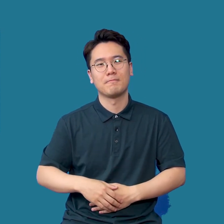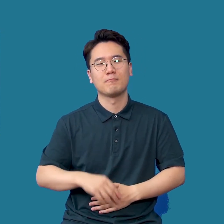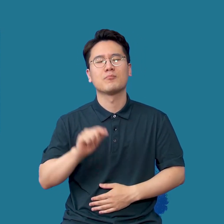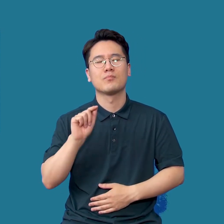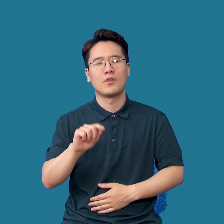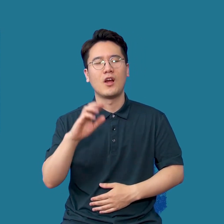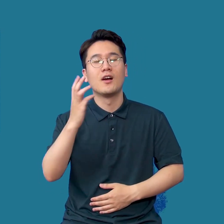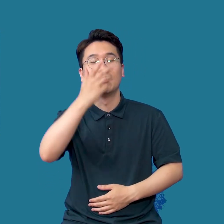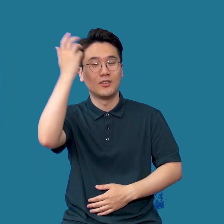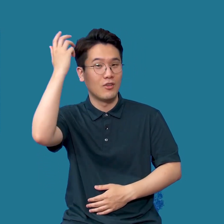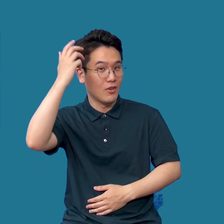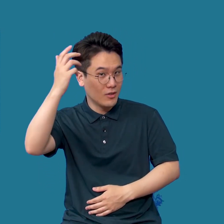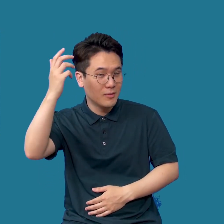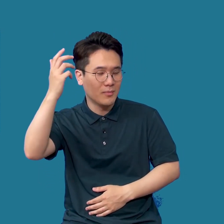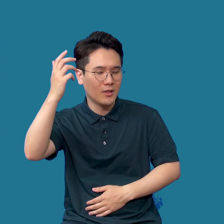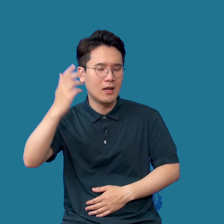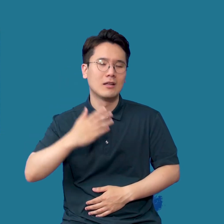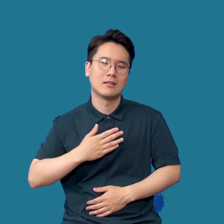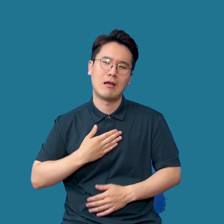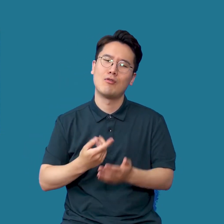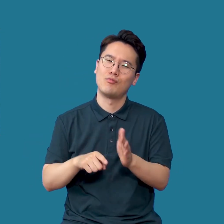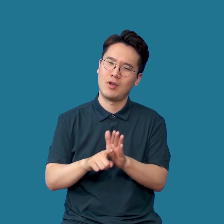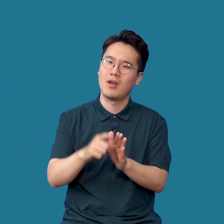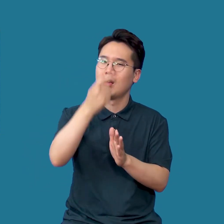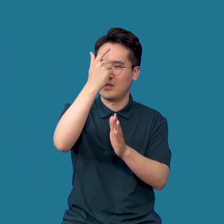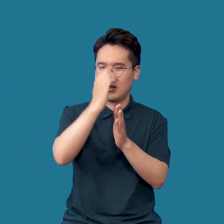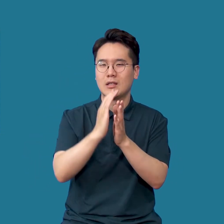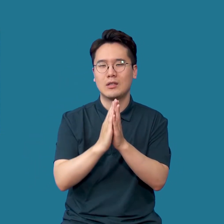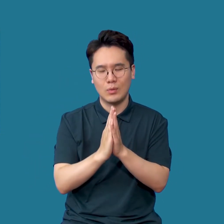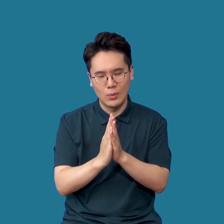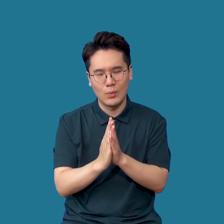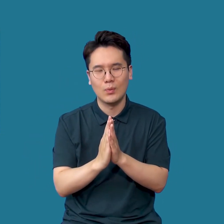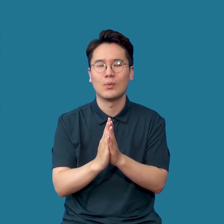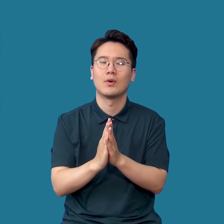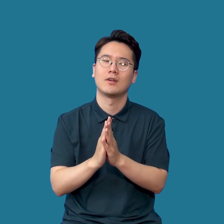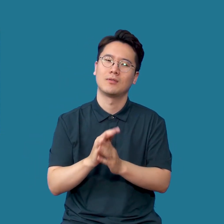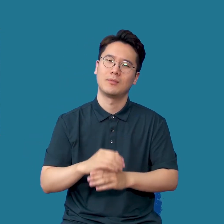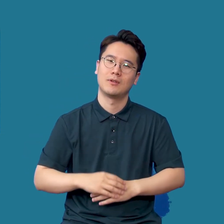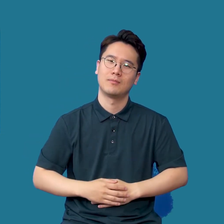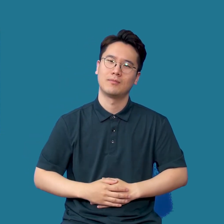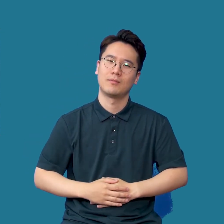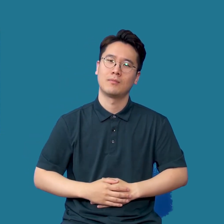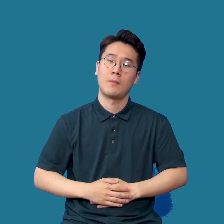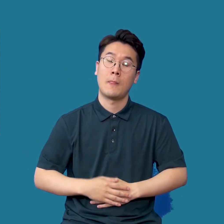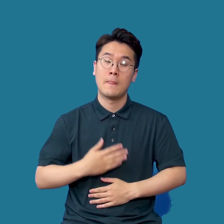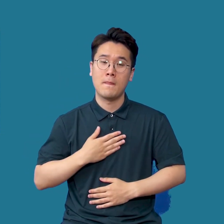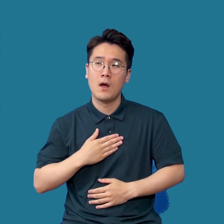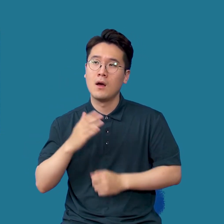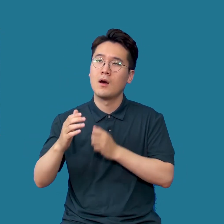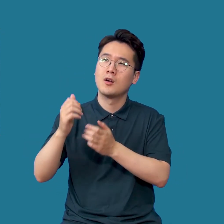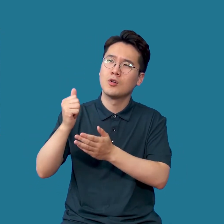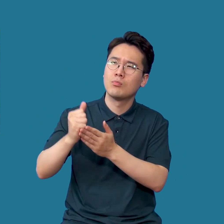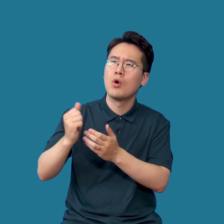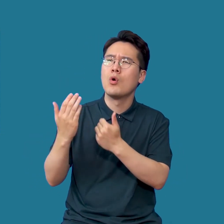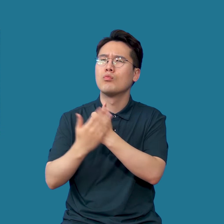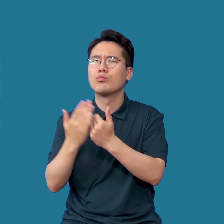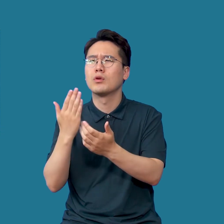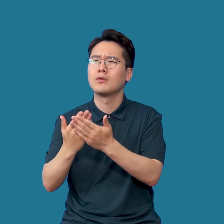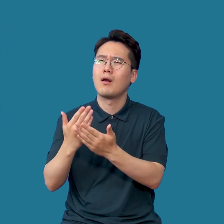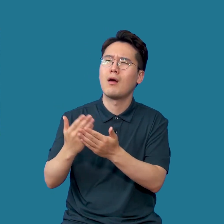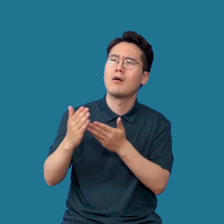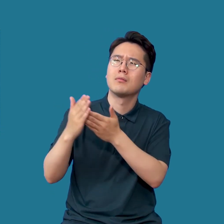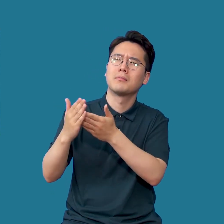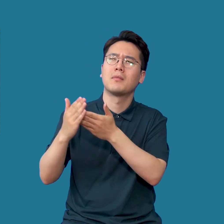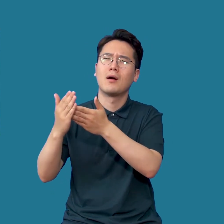성령께서 내 대신 기도해 주신 것입니다. 나는 분명히 하나님 위로가 필요합니다, 위로해 주옵소서 기도하지